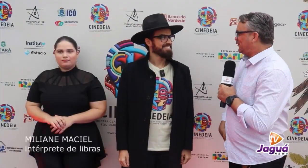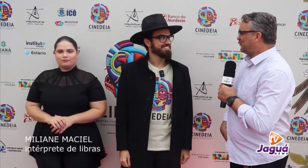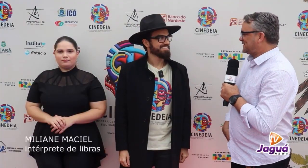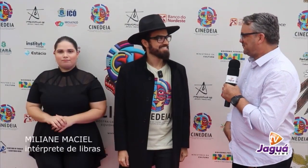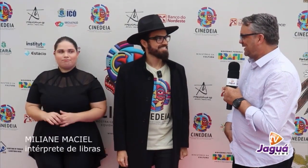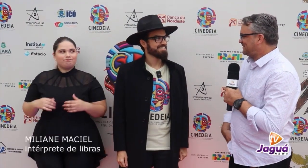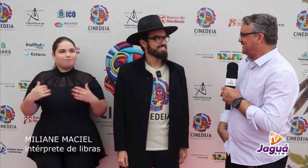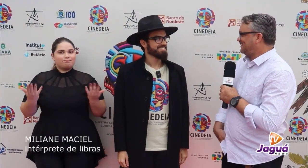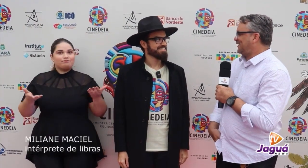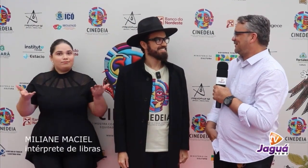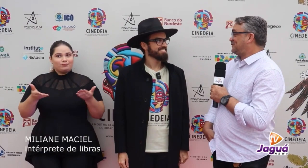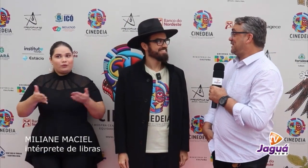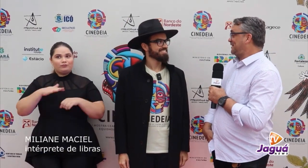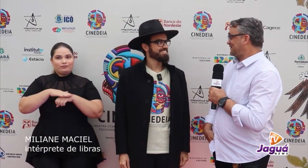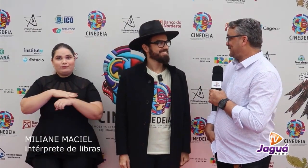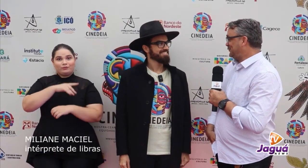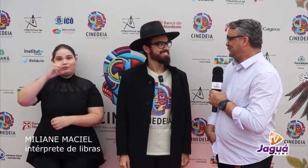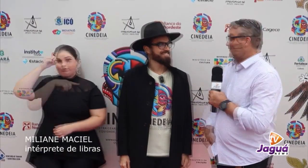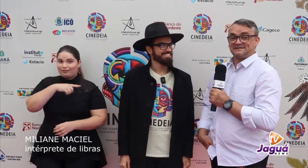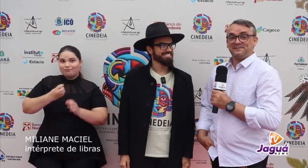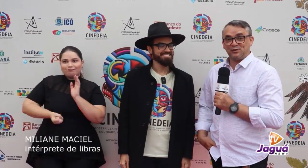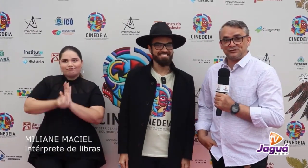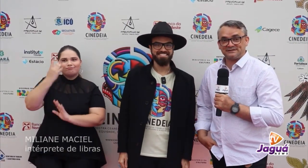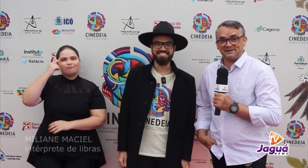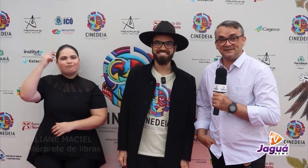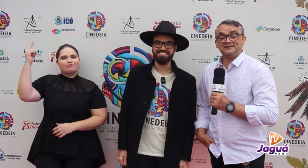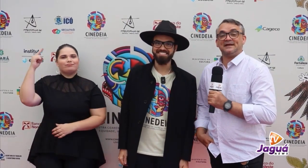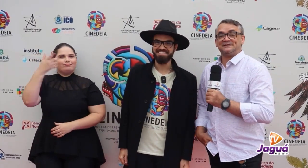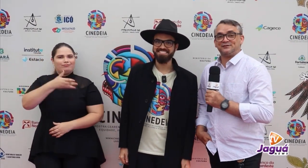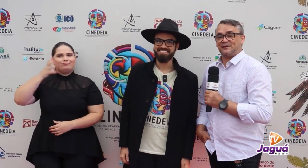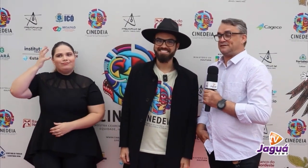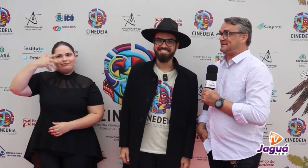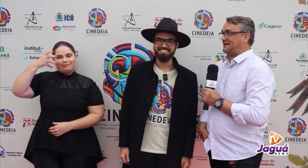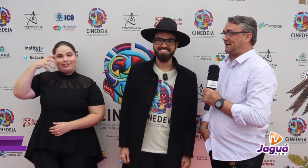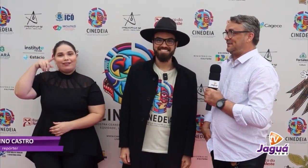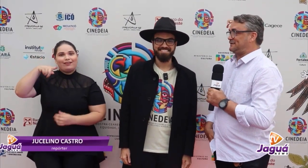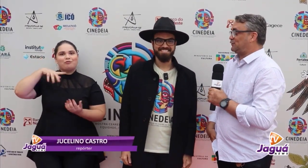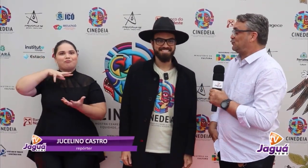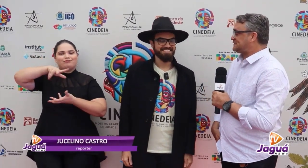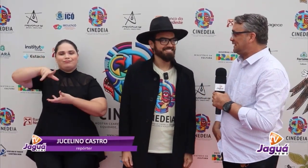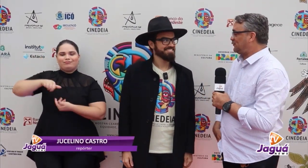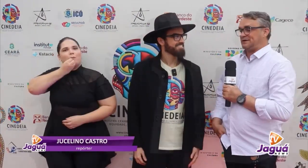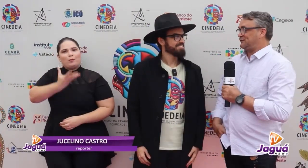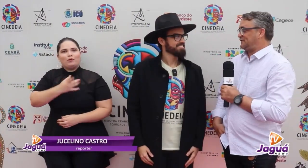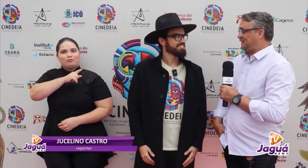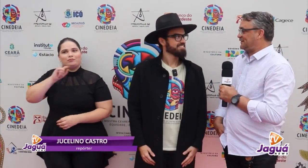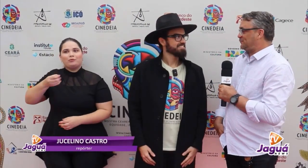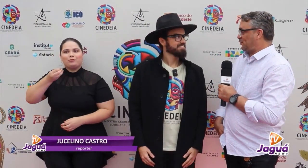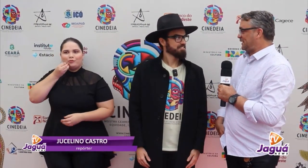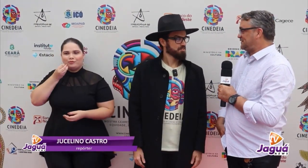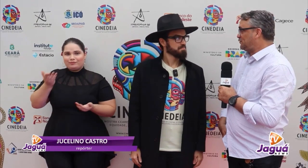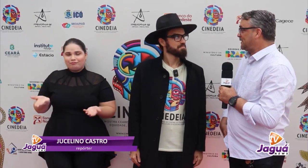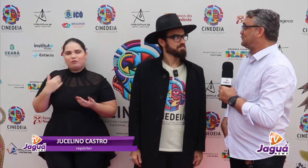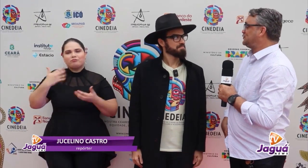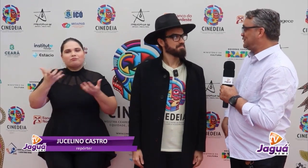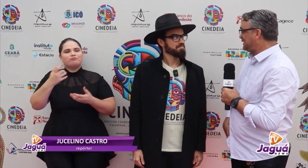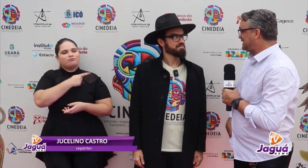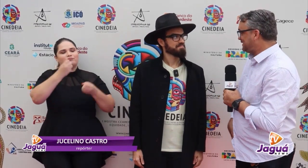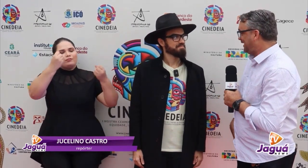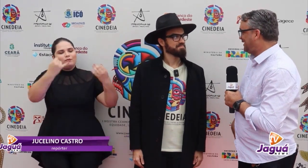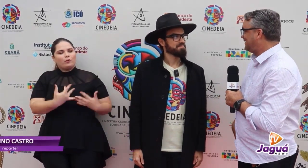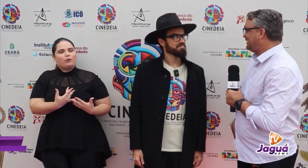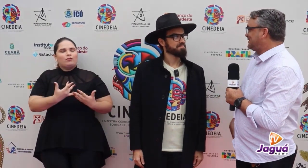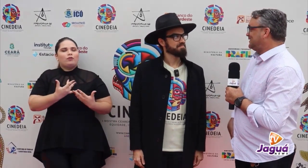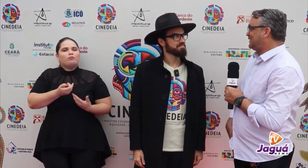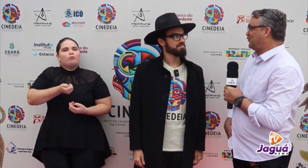conversamos agora com o Lucas Paz, ele que é o idealizador dessa mostra internacional de cinema de inclusão. Queria que você falasse um pouco pra gente como é que surgiu